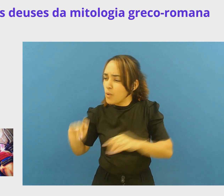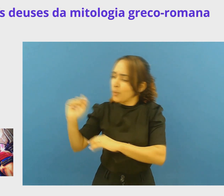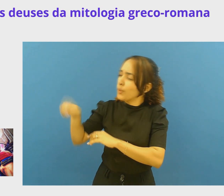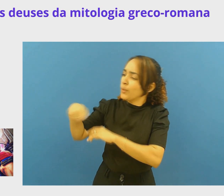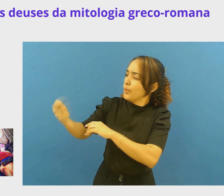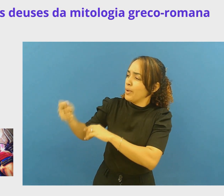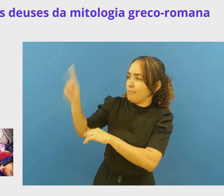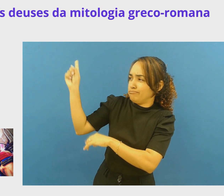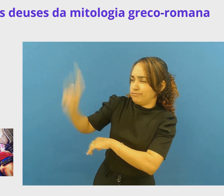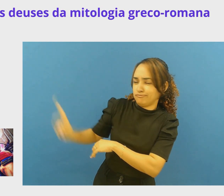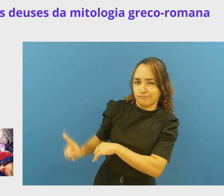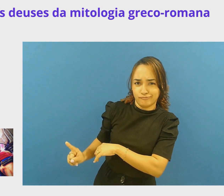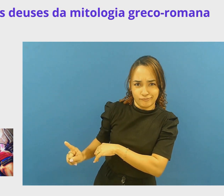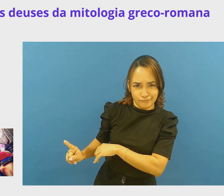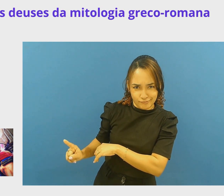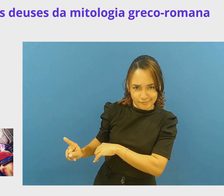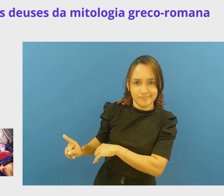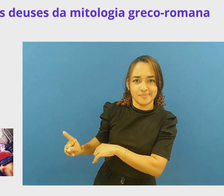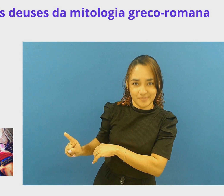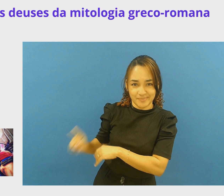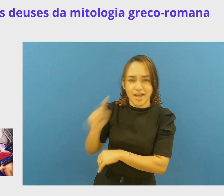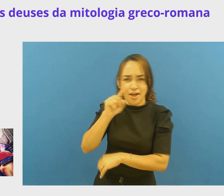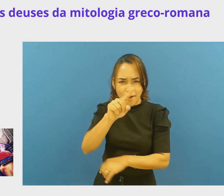o deus dos trovão.